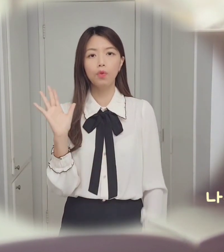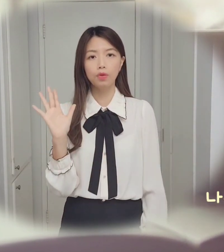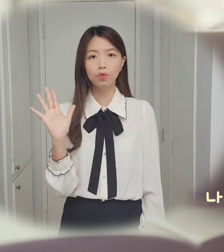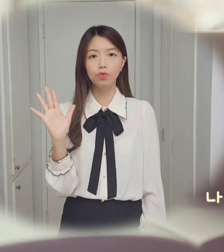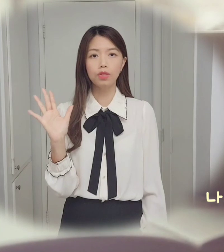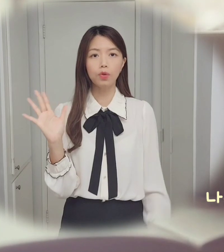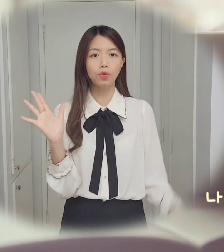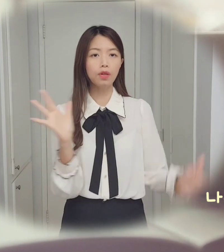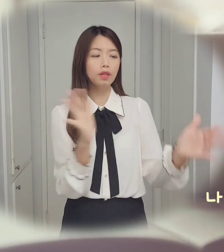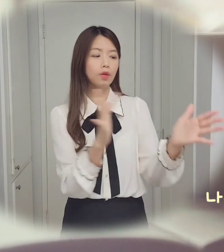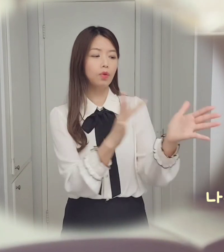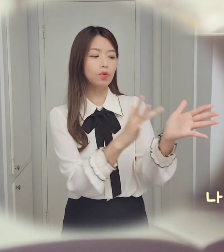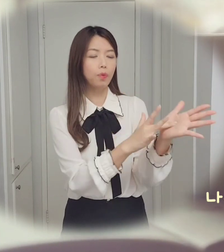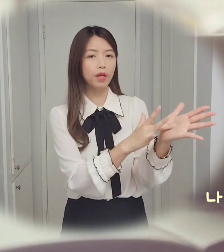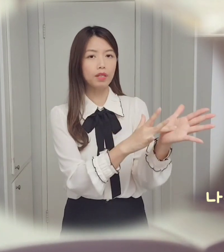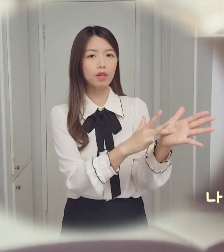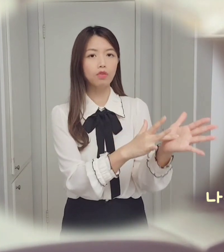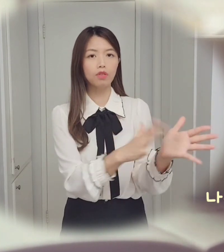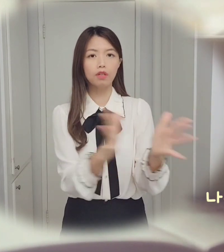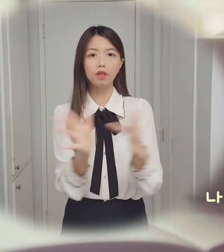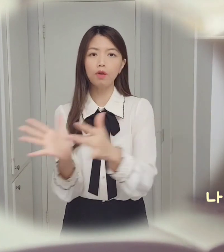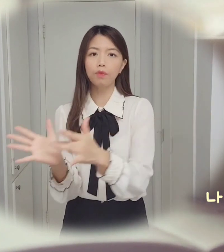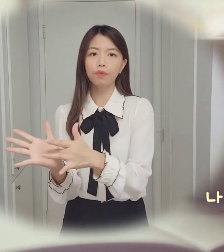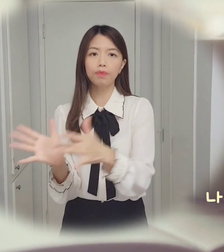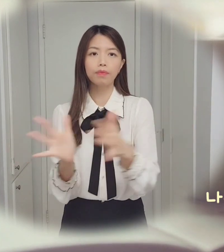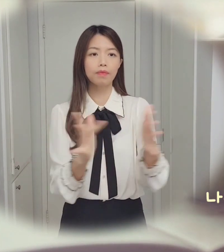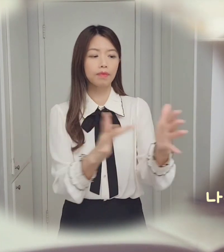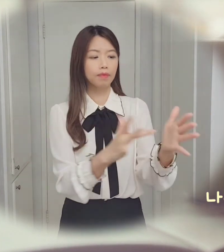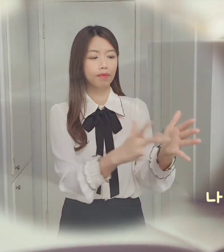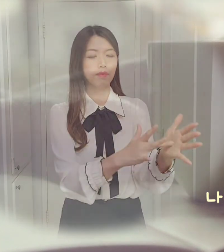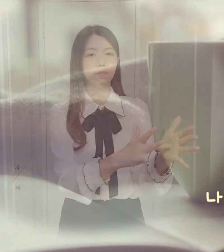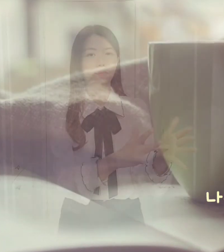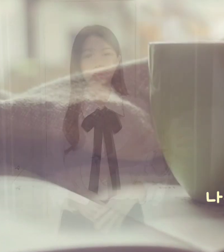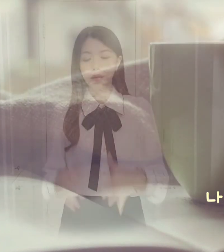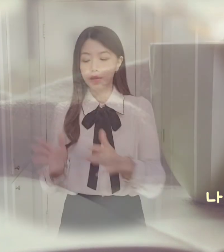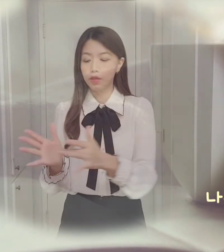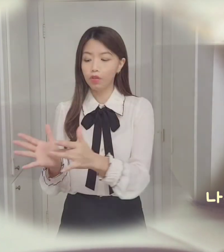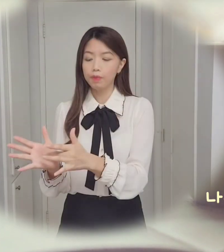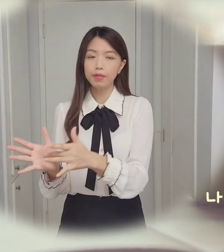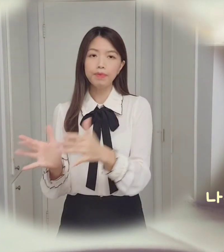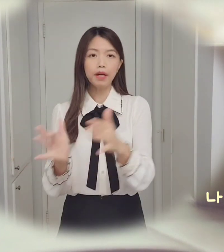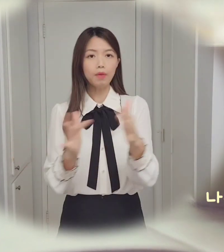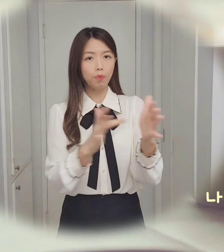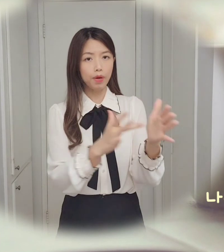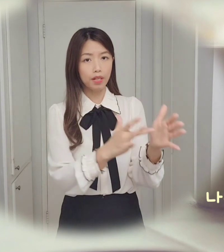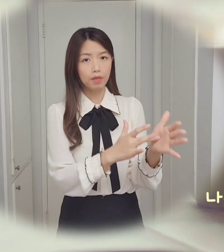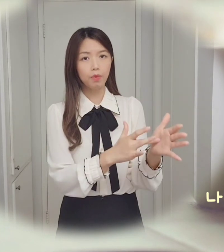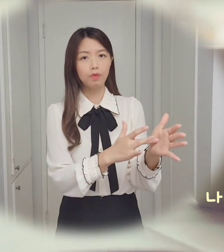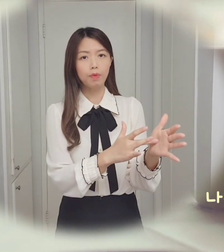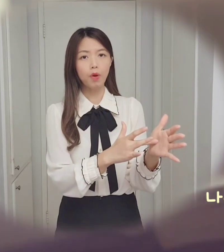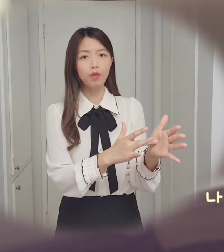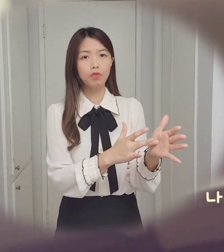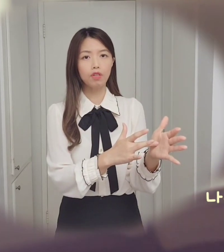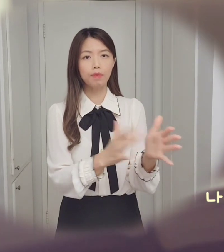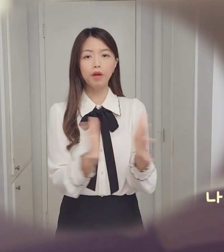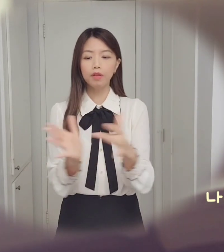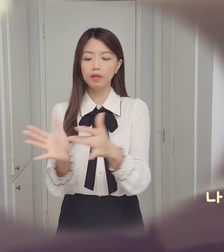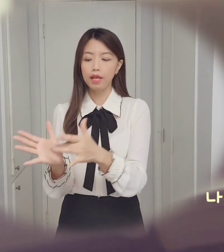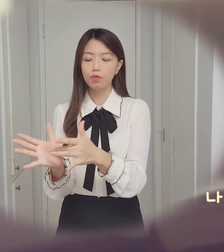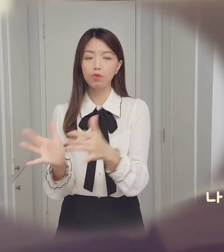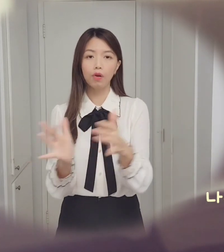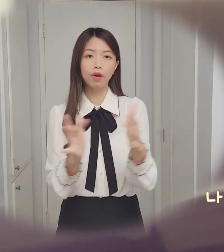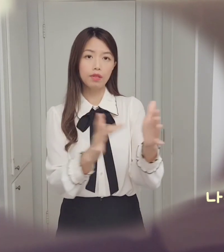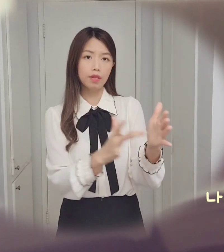찍어주시고 왼손 중지로는 오른손바닥 찍어주셔서 예수님이 십자가에 못 박히신 모습을 표현해